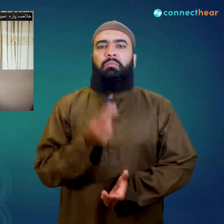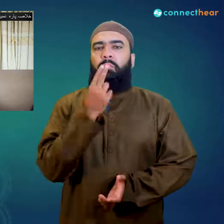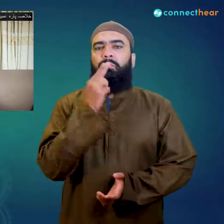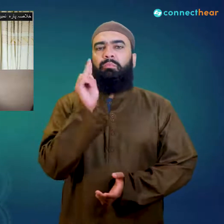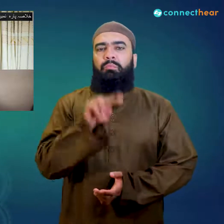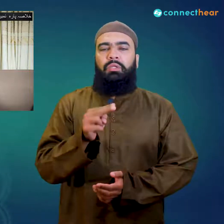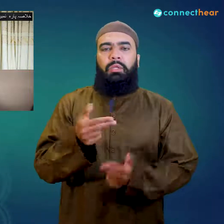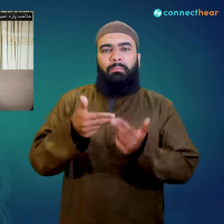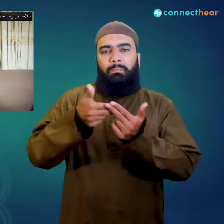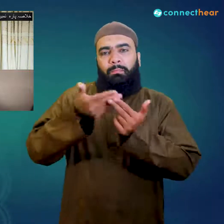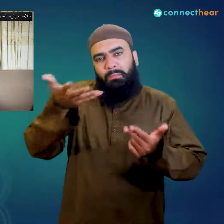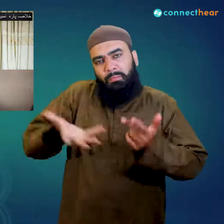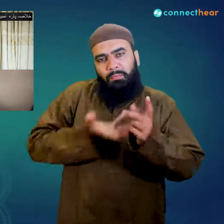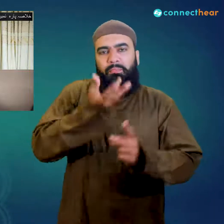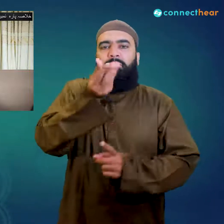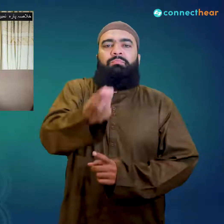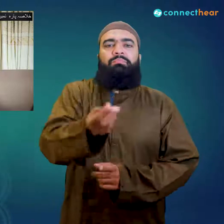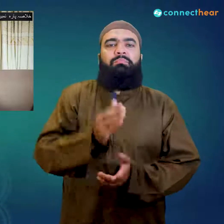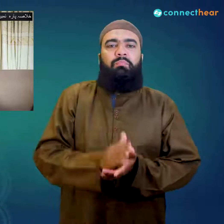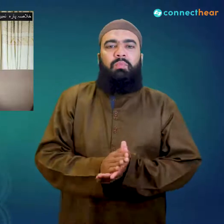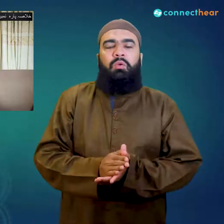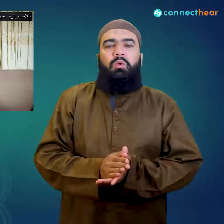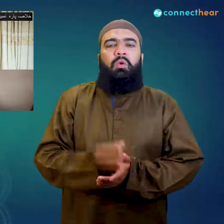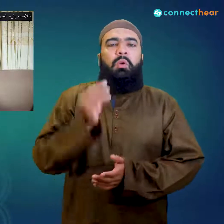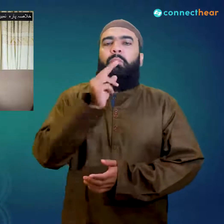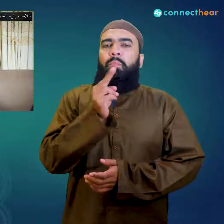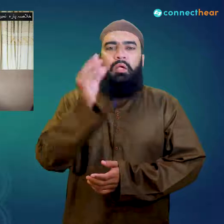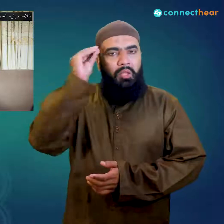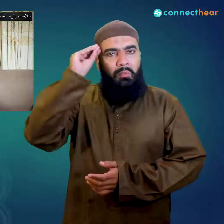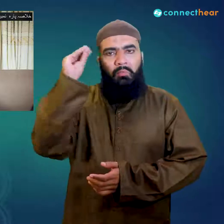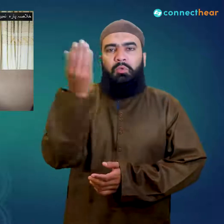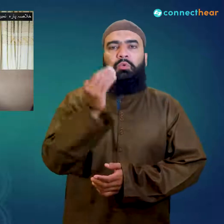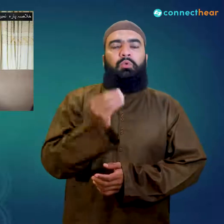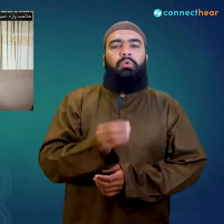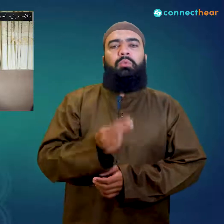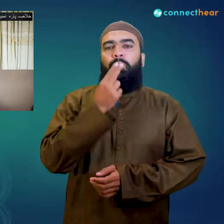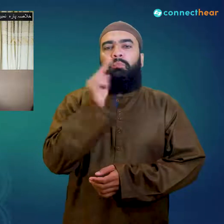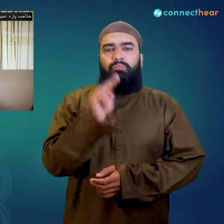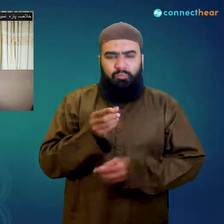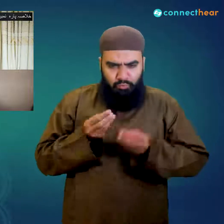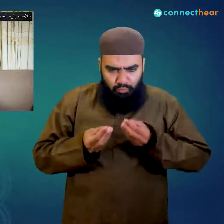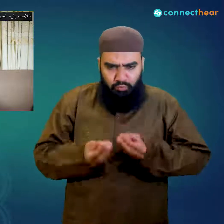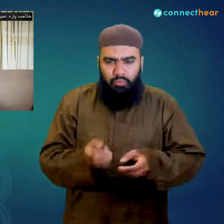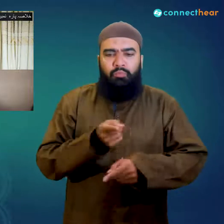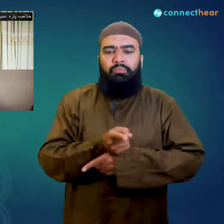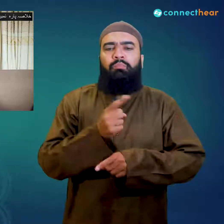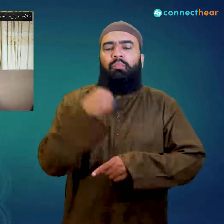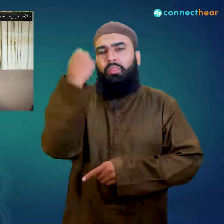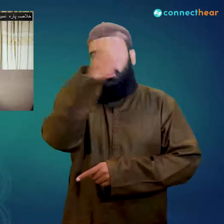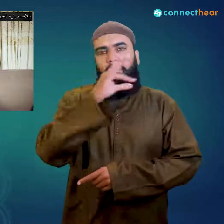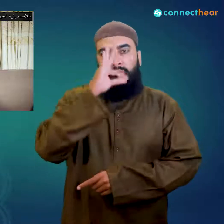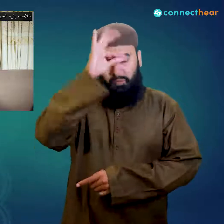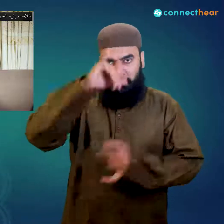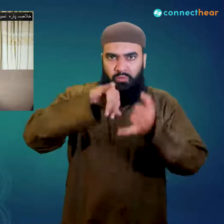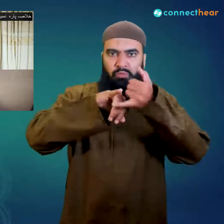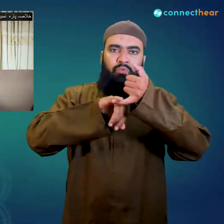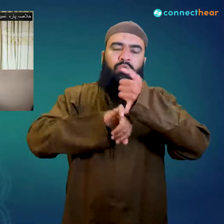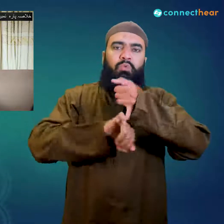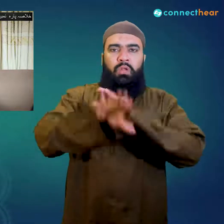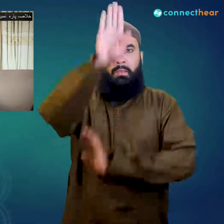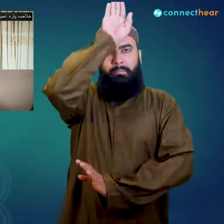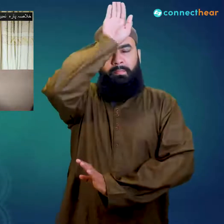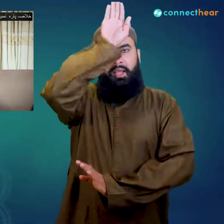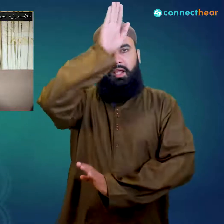سحر کی نسبت، جادو کی نسبت حضرت سلیمان علیہ الصلوۃ والسلام کی طرف کی جاتی تھی، اللہ رب العزت نے اس کا رد فرمایا، وما